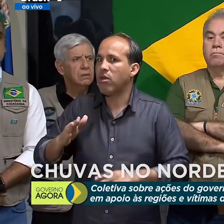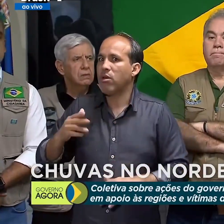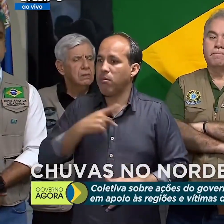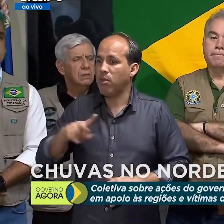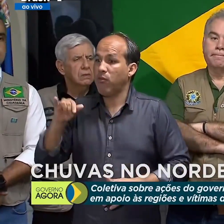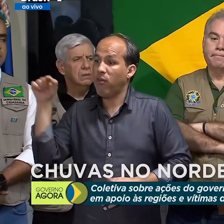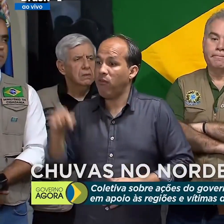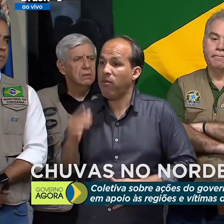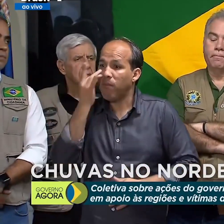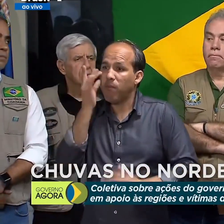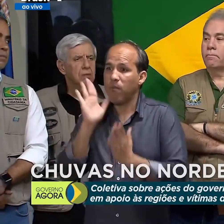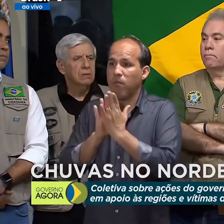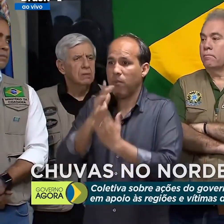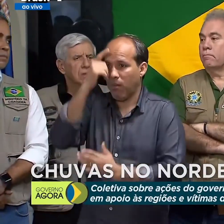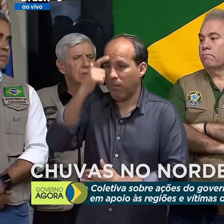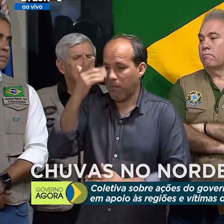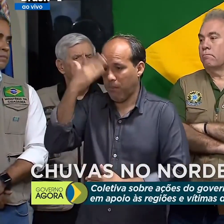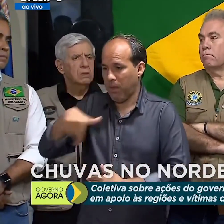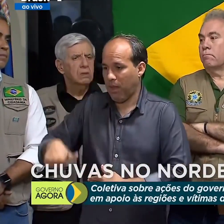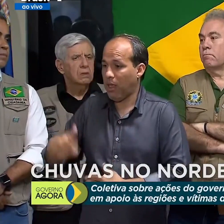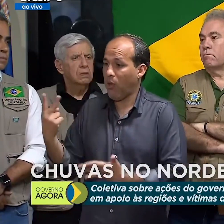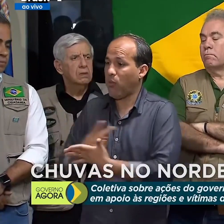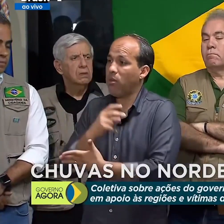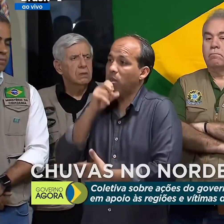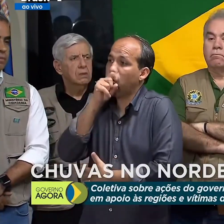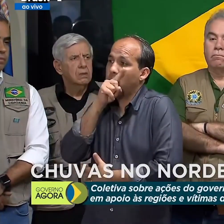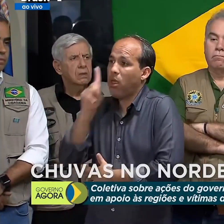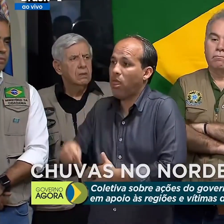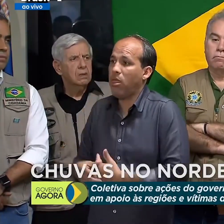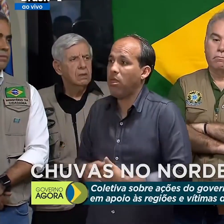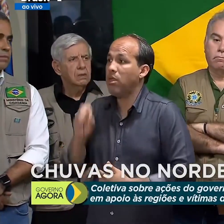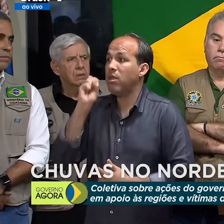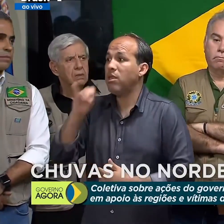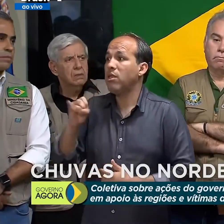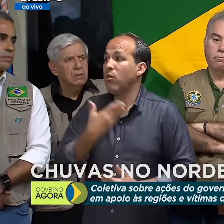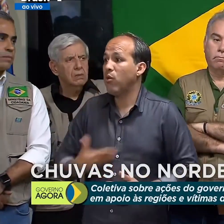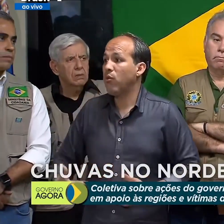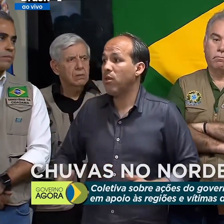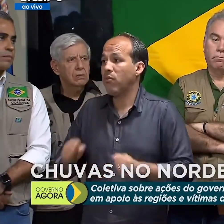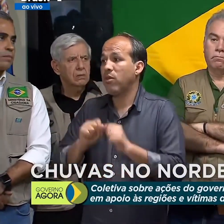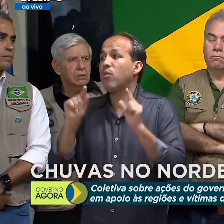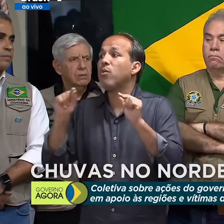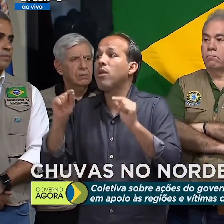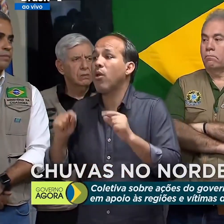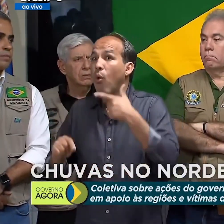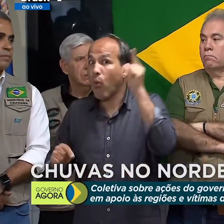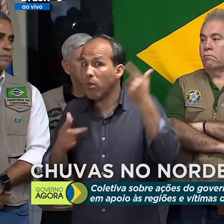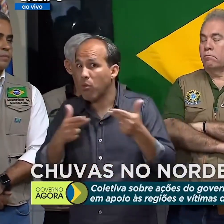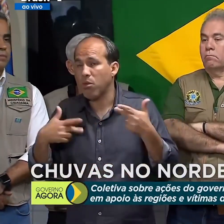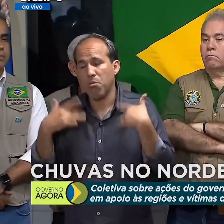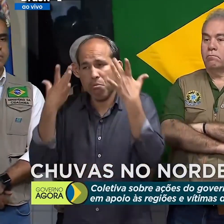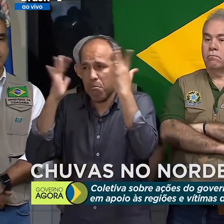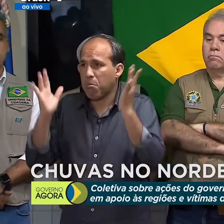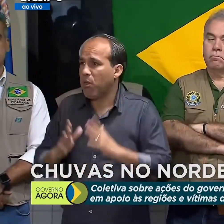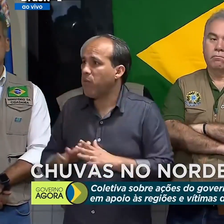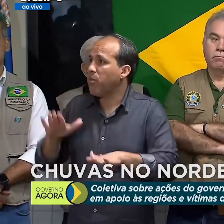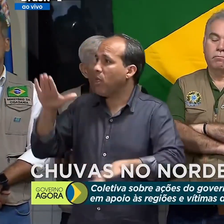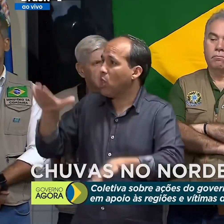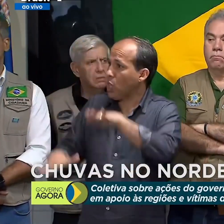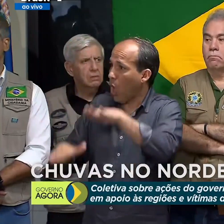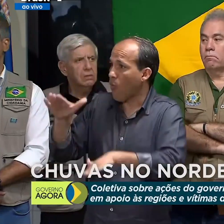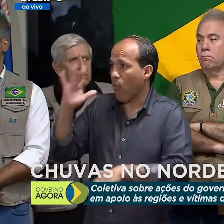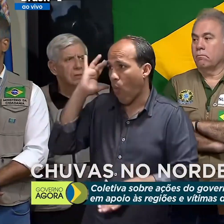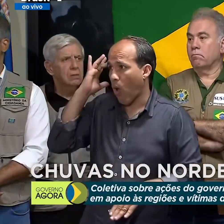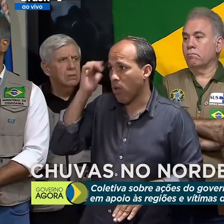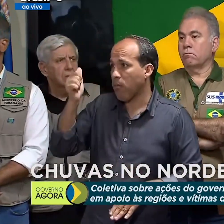aqui e isso tudo aconteceu no Sábado Domingo se eu quiser botar fazendo outra coisa não sei né talvez